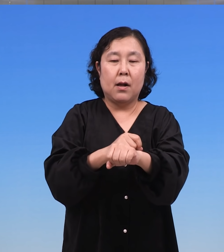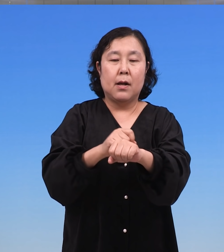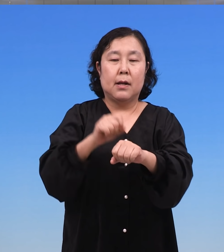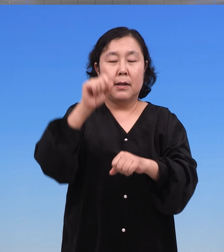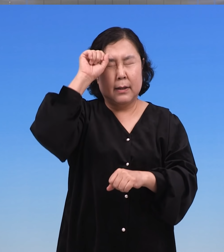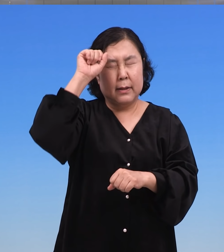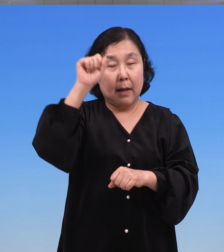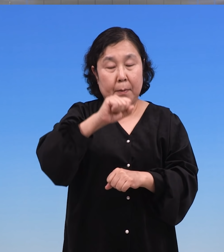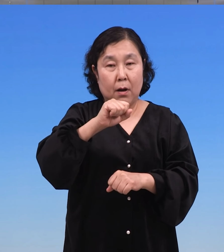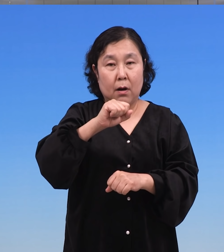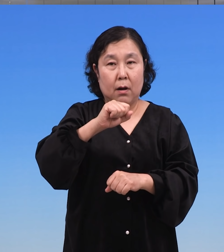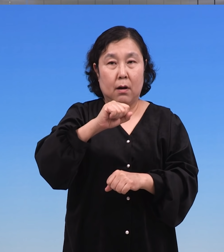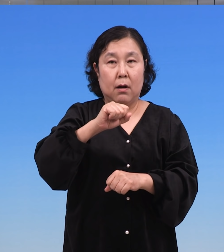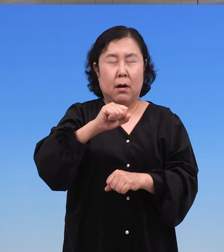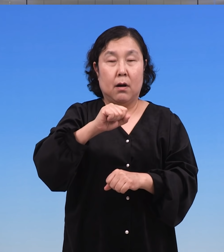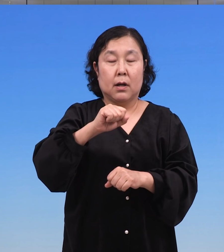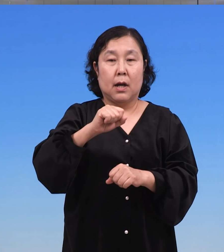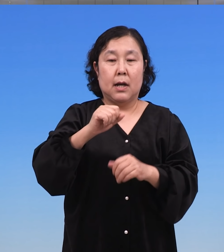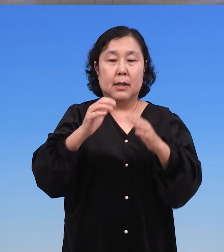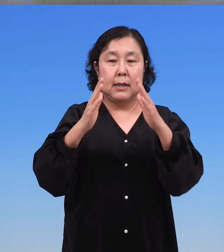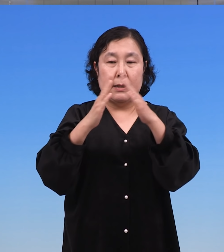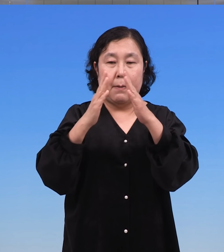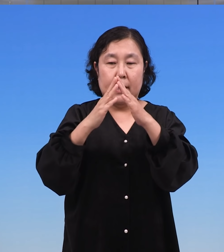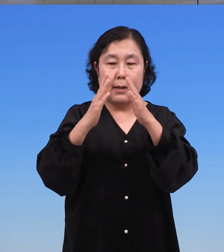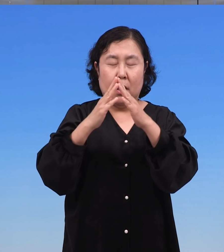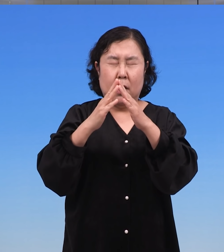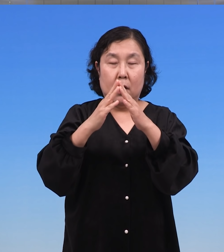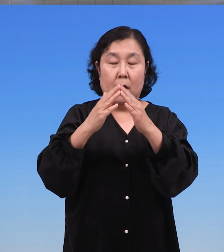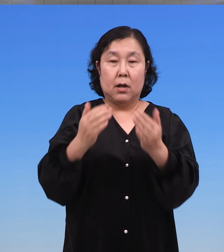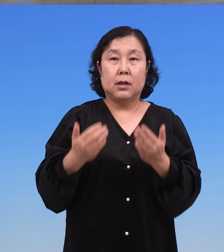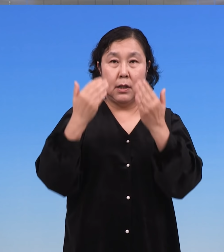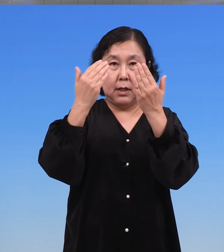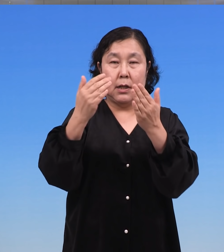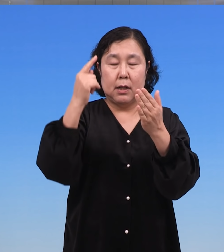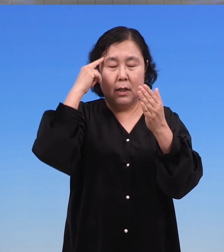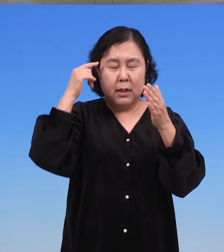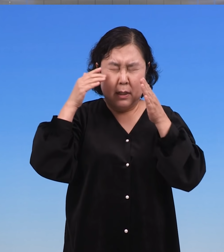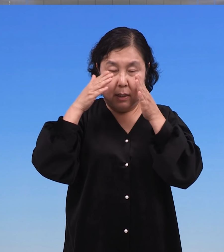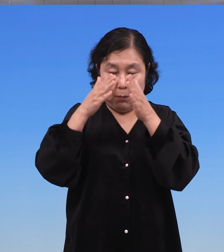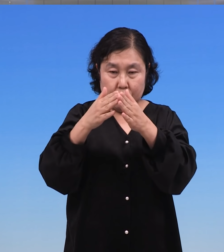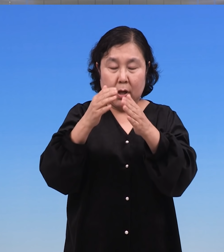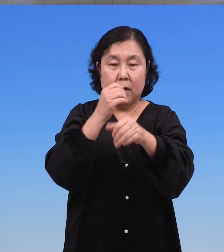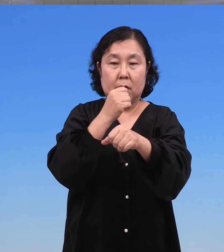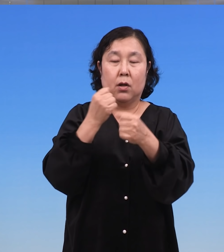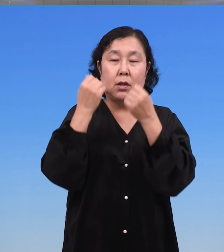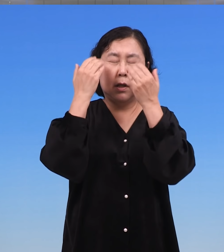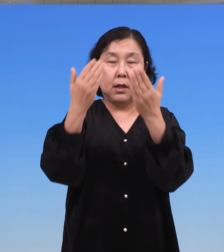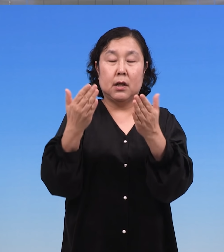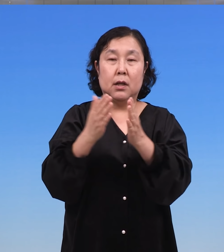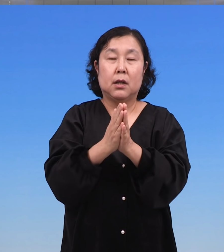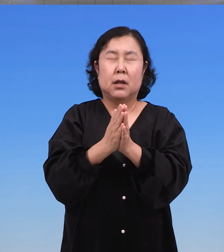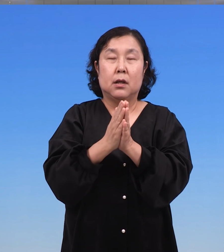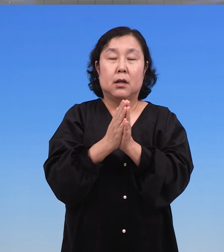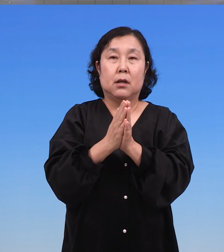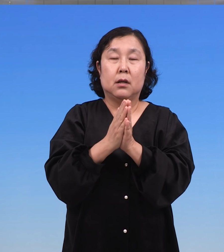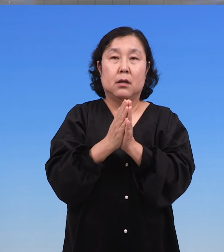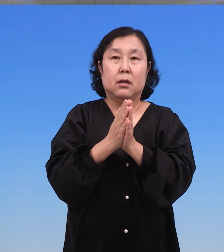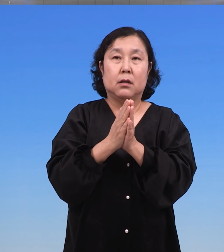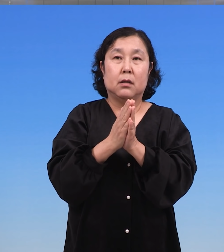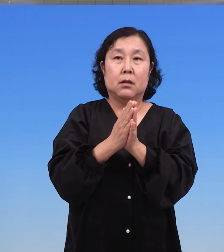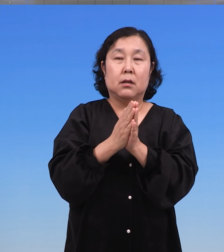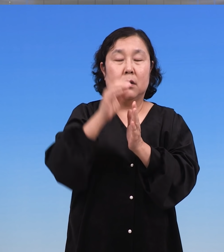특별해서 특별 새벽 기도가 아니고요, 가정에서 드리는, 그래서 집중해서 드리는 의미에서 특별이에요.